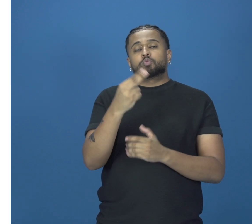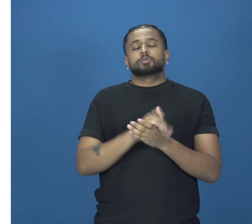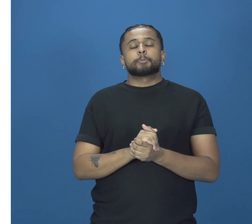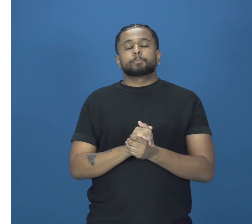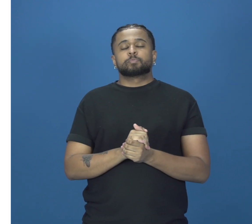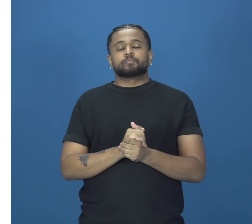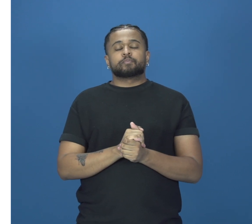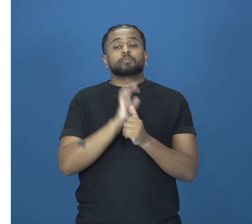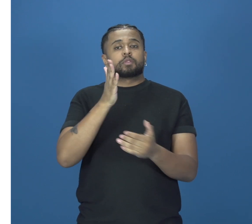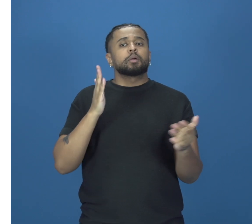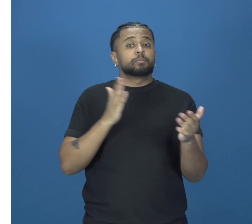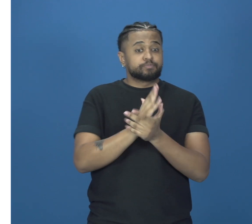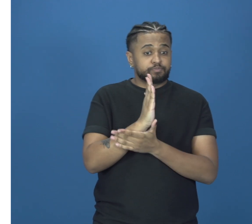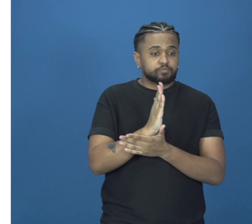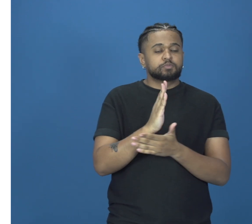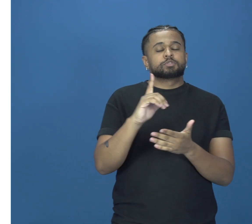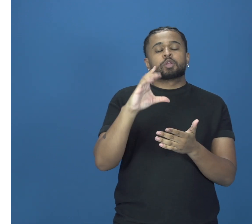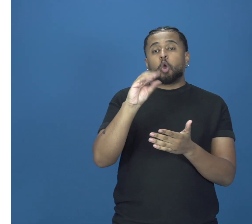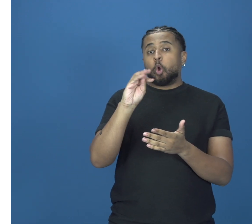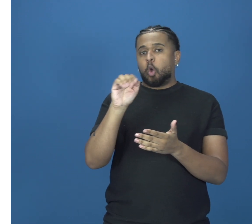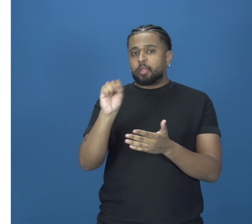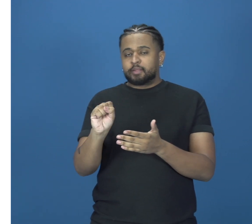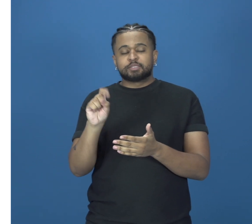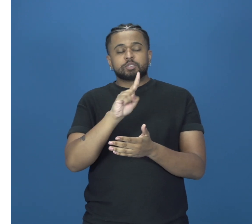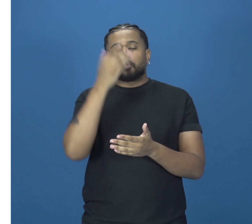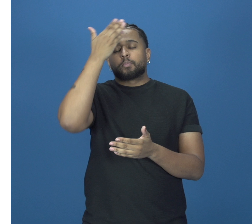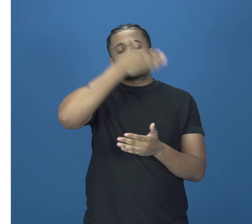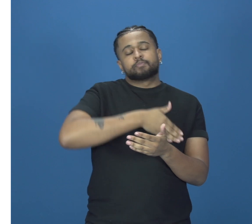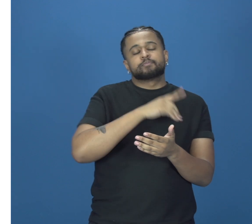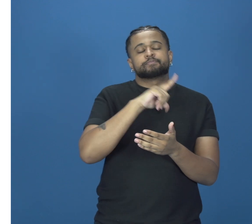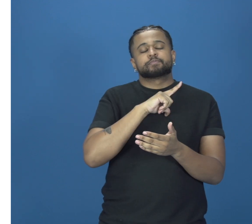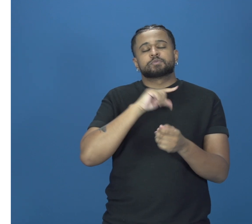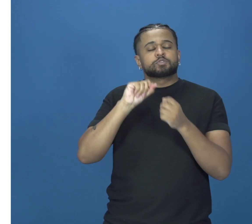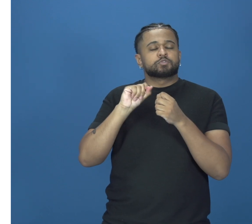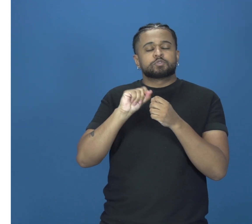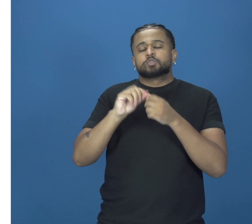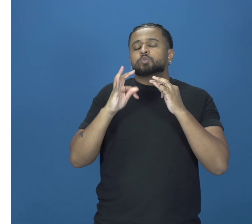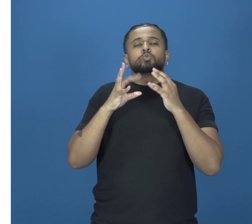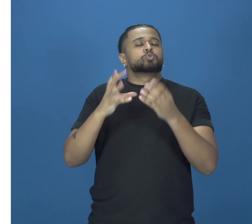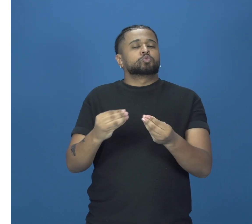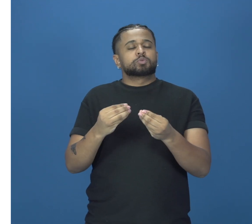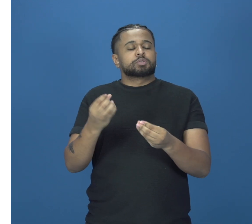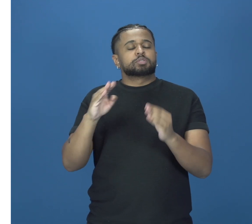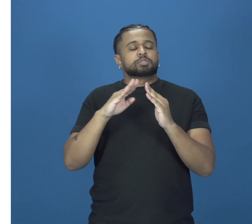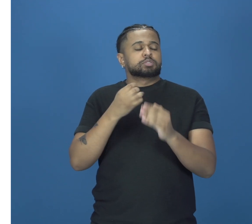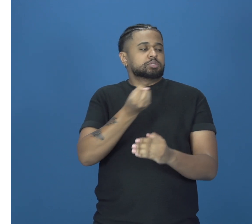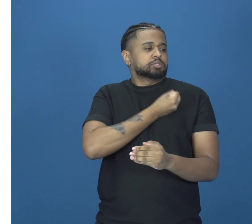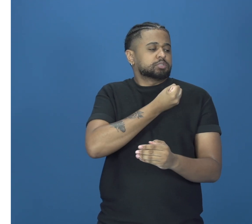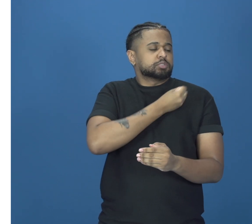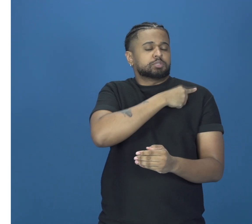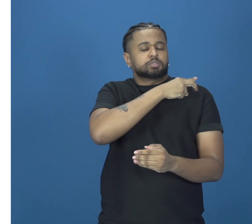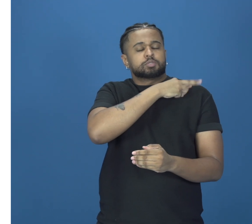10.2.2. Tenha sido aprovado pelo sistema de cotas e não comprovar ter realizado todas as séries do ensino médio em